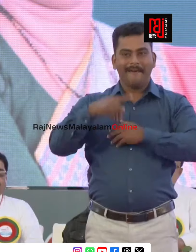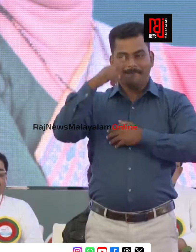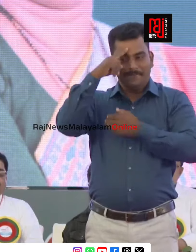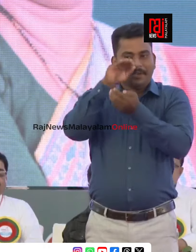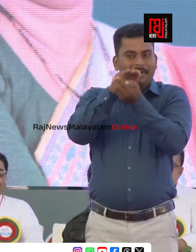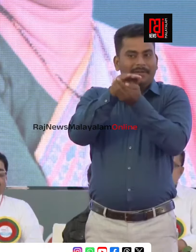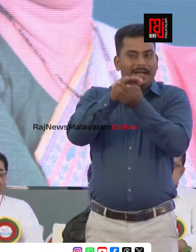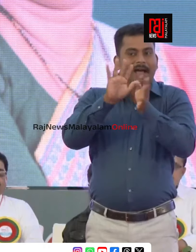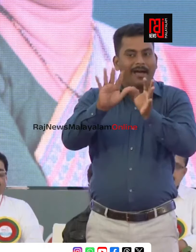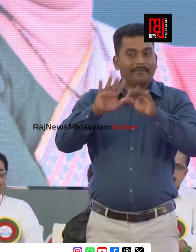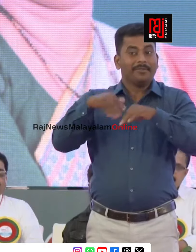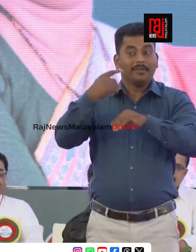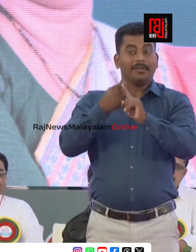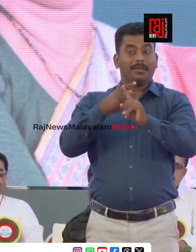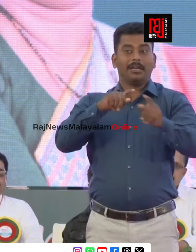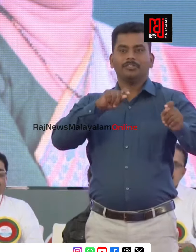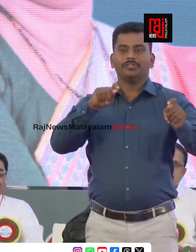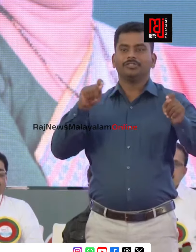നിങ്ങൾക്കെല്ലാവർക്കും